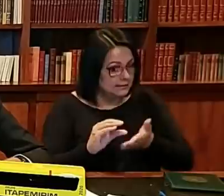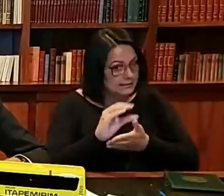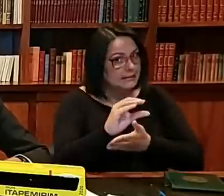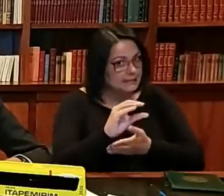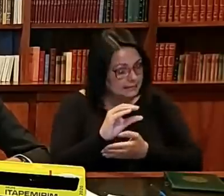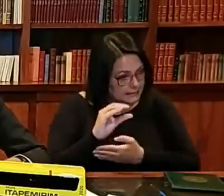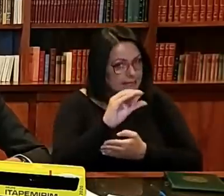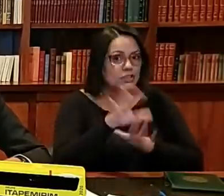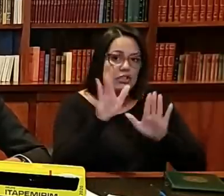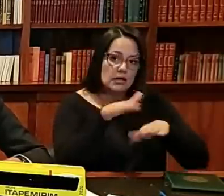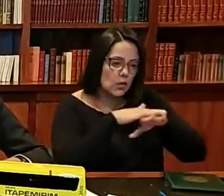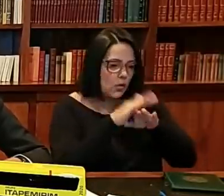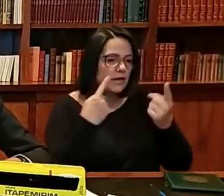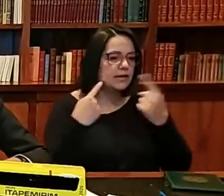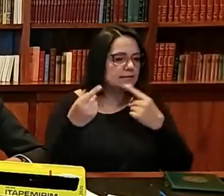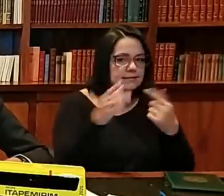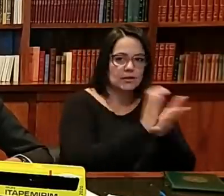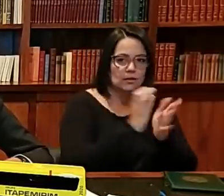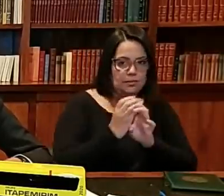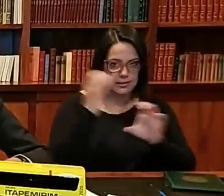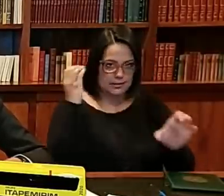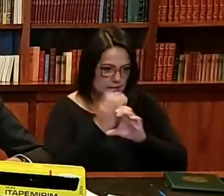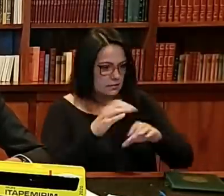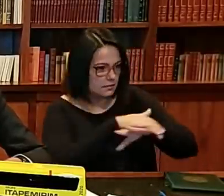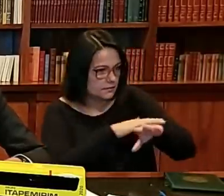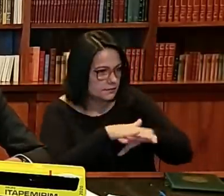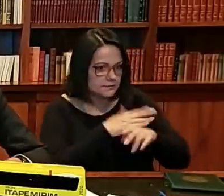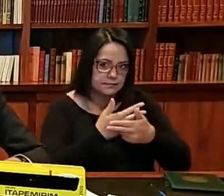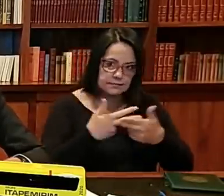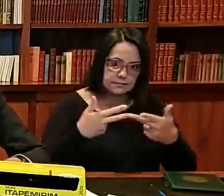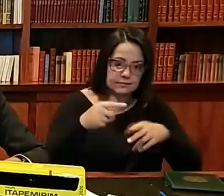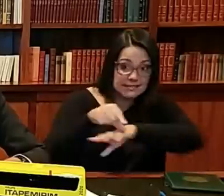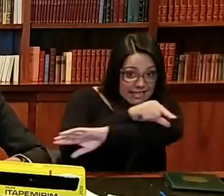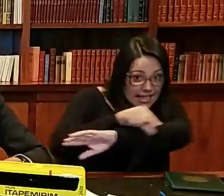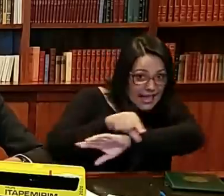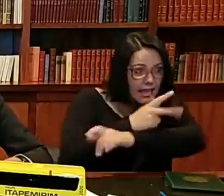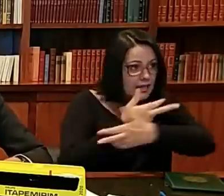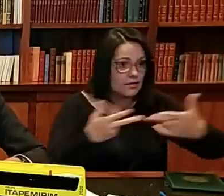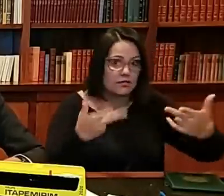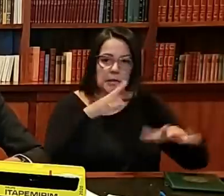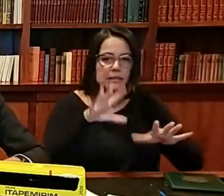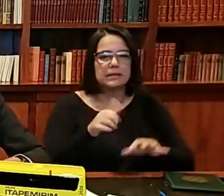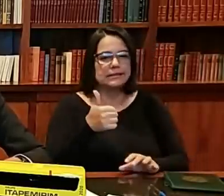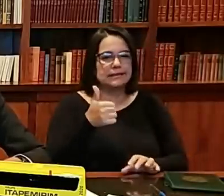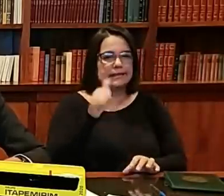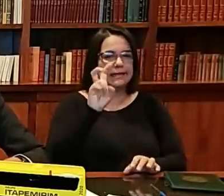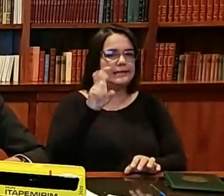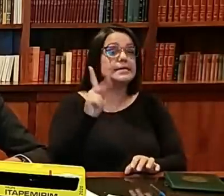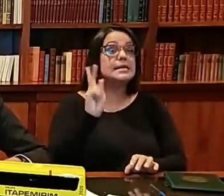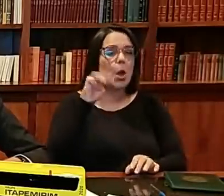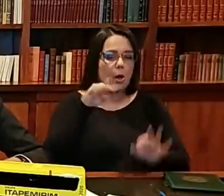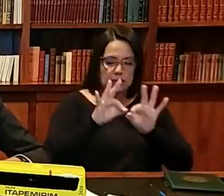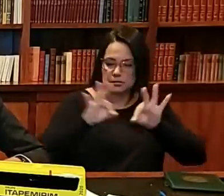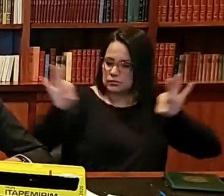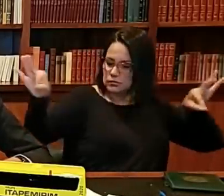ali, conversando com os engenheiros, né, eles falaram que, dado um raio de mais ou menos 15 quilômetros, dado a